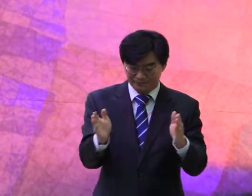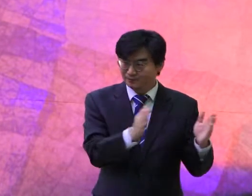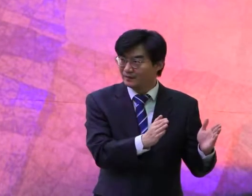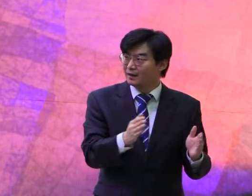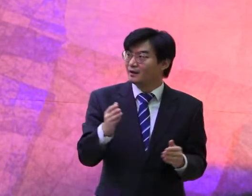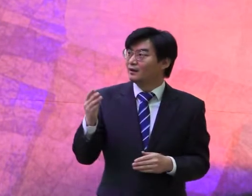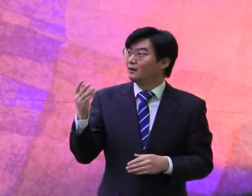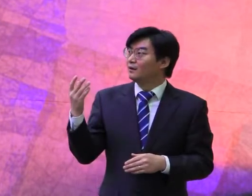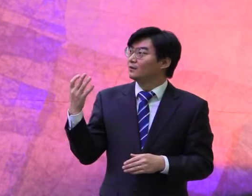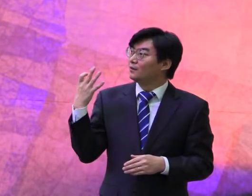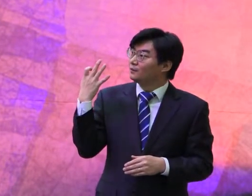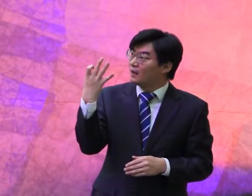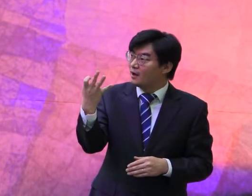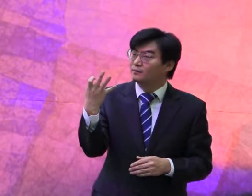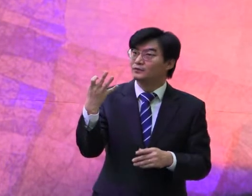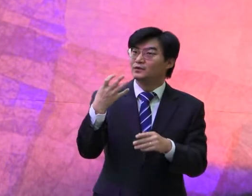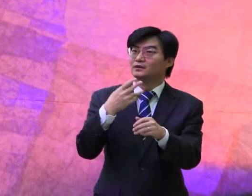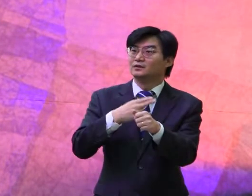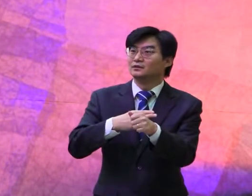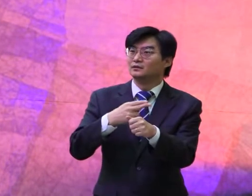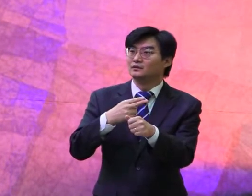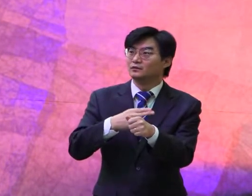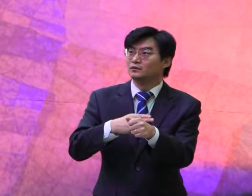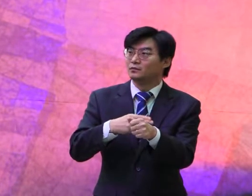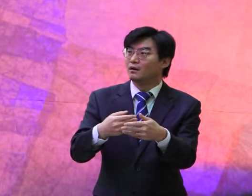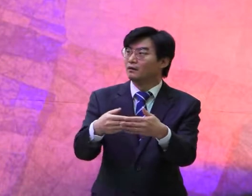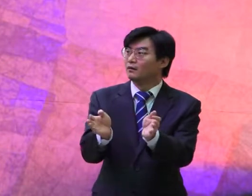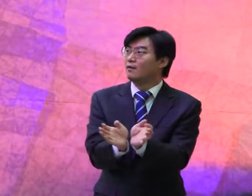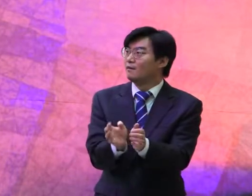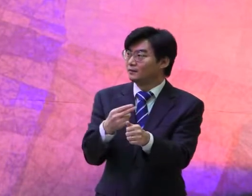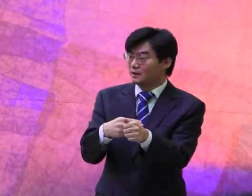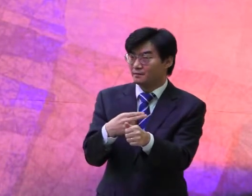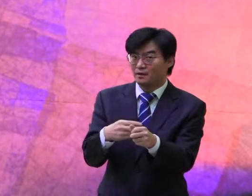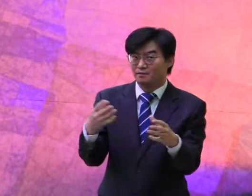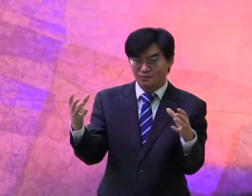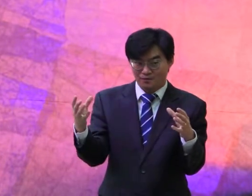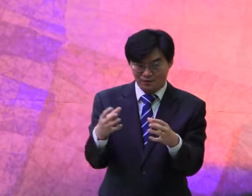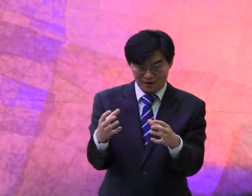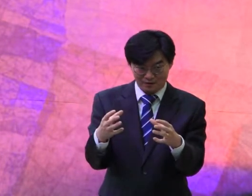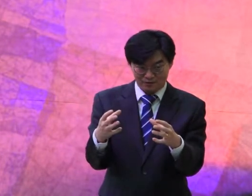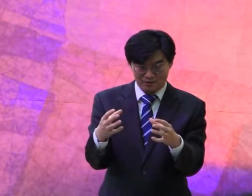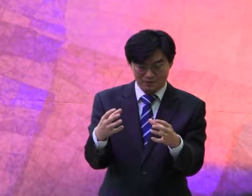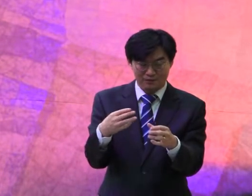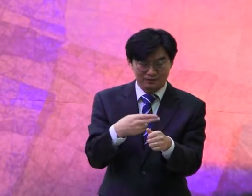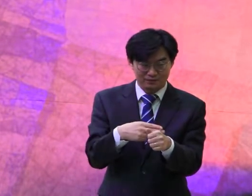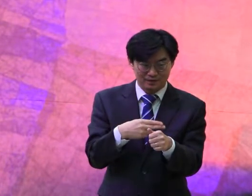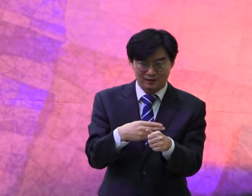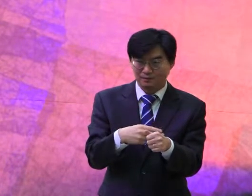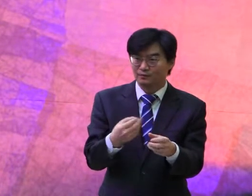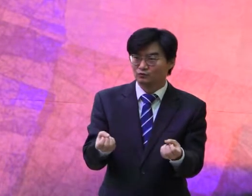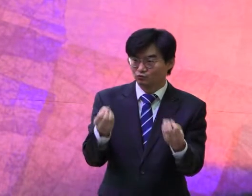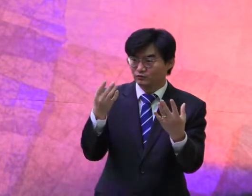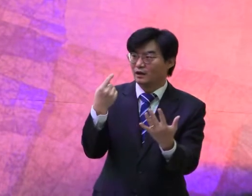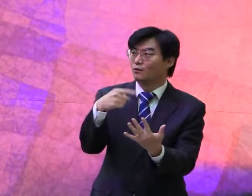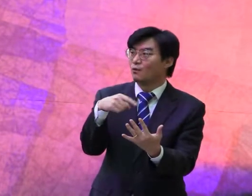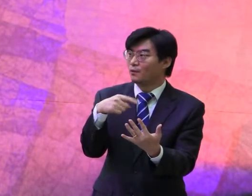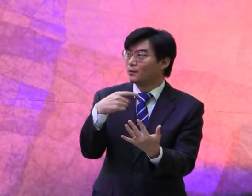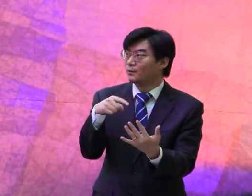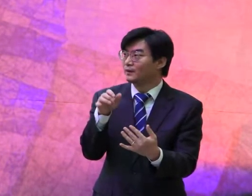모여서 단합하고 또 함께 결단하는 그런 다음 세대 교사 축제를 부서별로 합니다. 여러분들